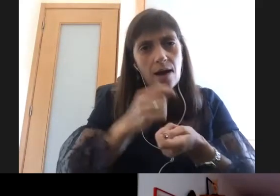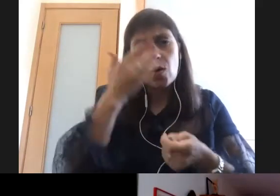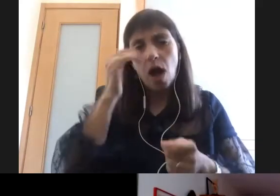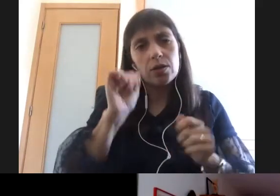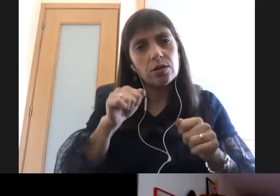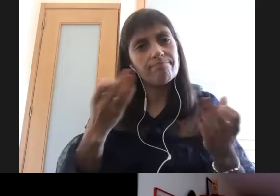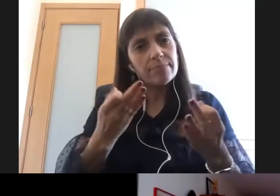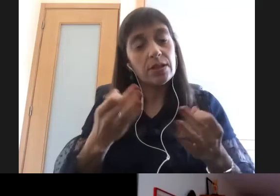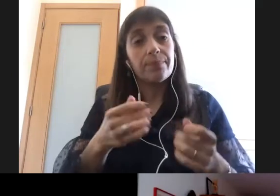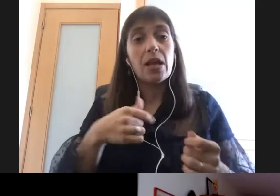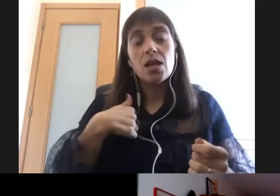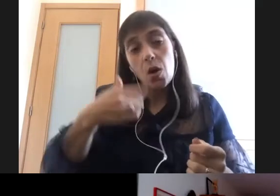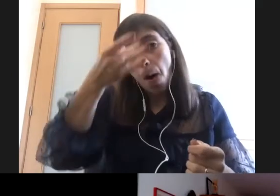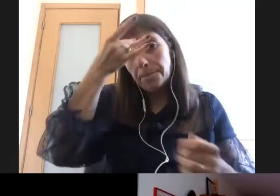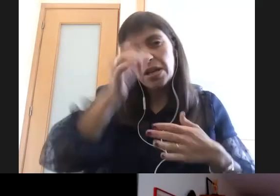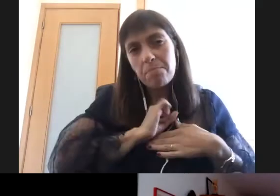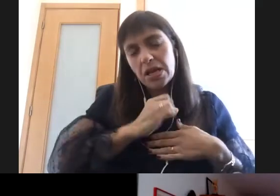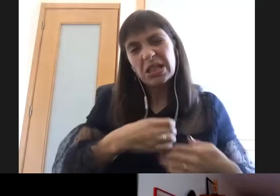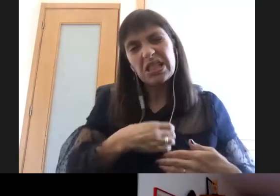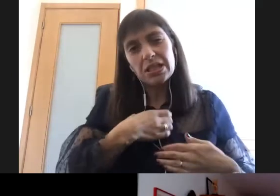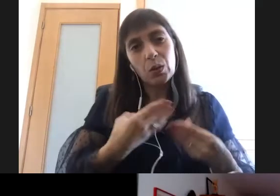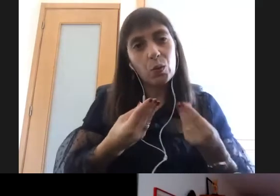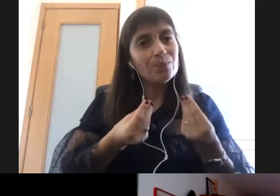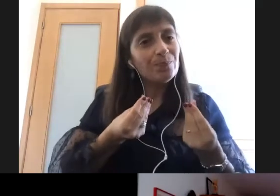A minha impressão é de que...